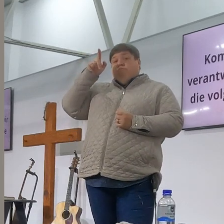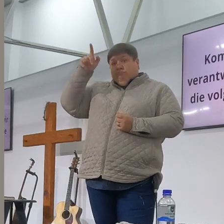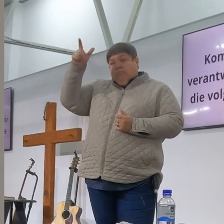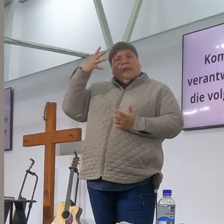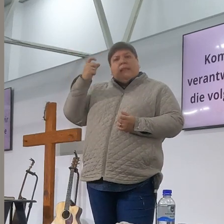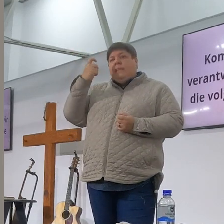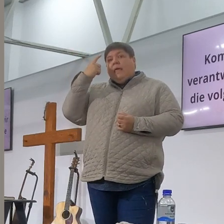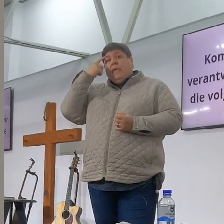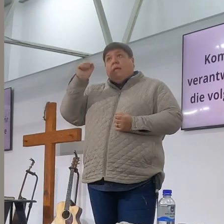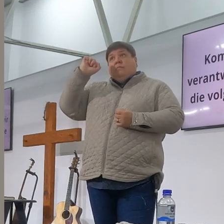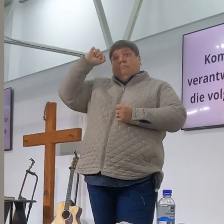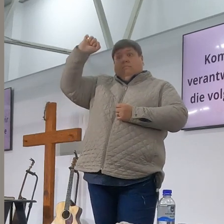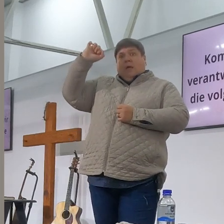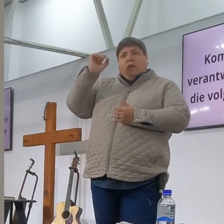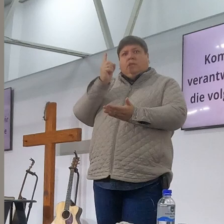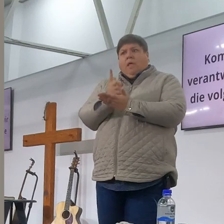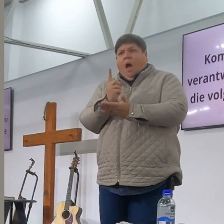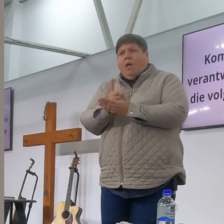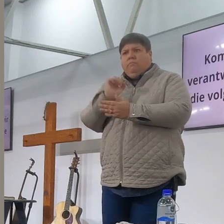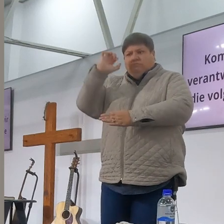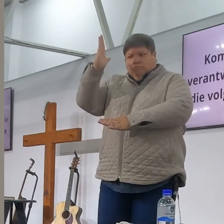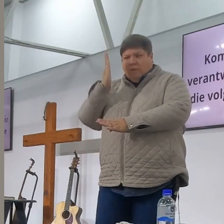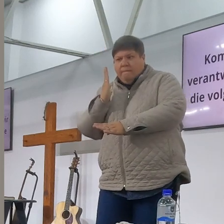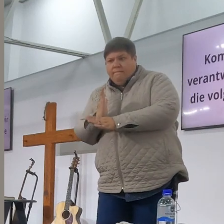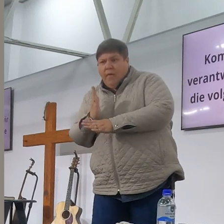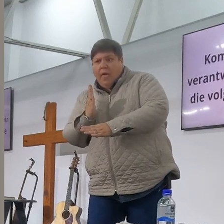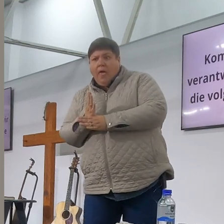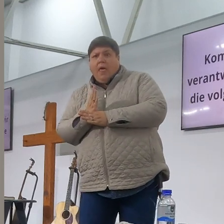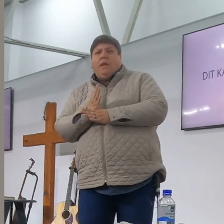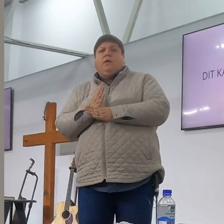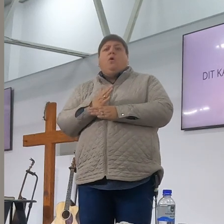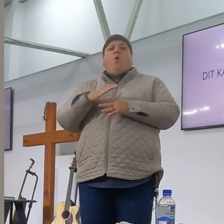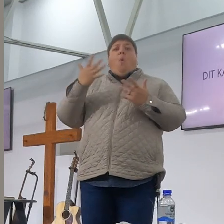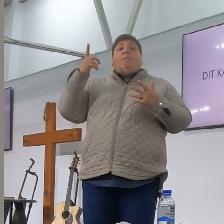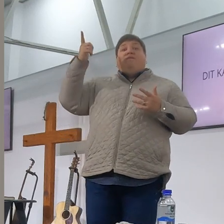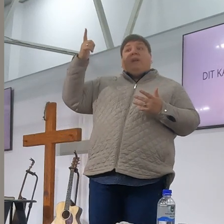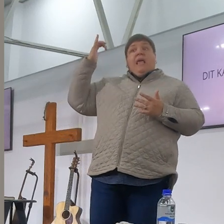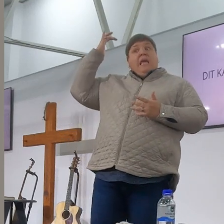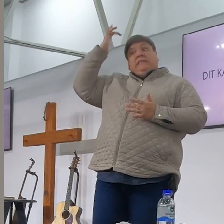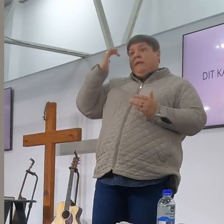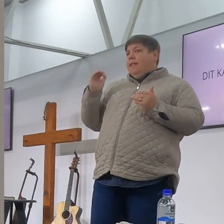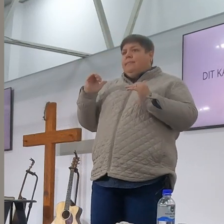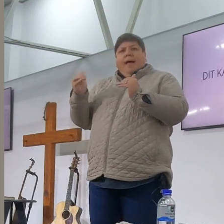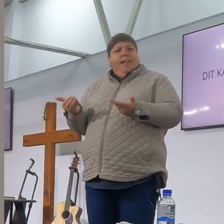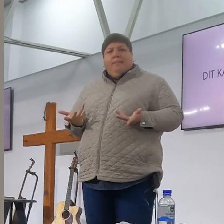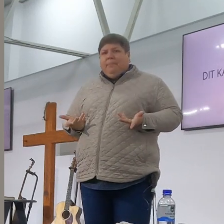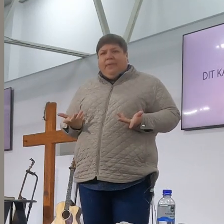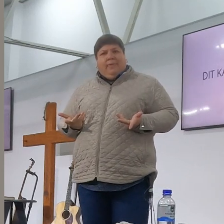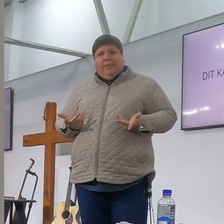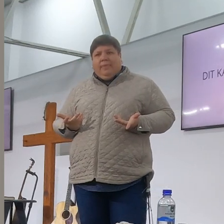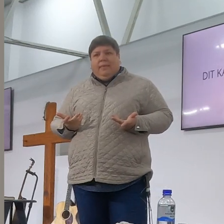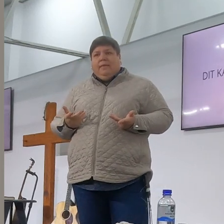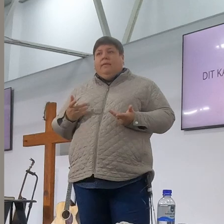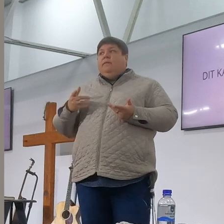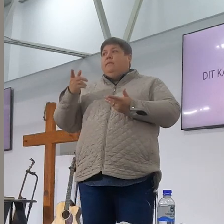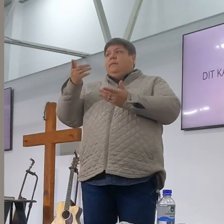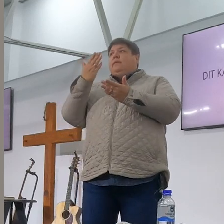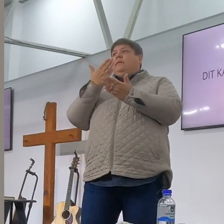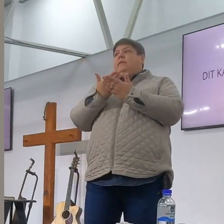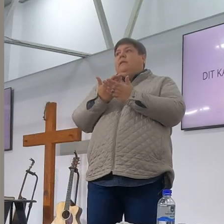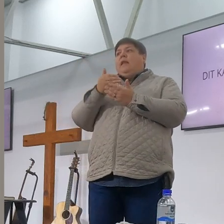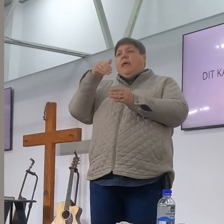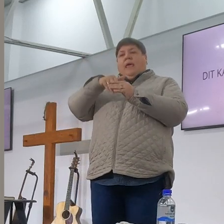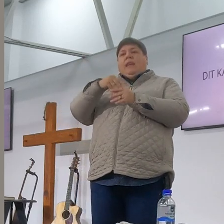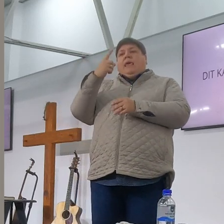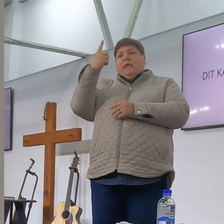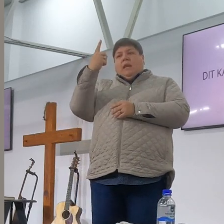sy groot dade wat hy gedoen het om vir Israel te help nie. En dit kan in een geslag